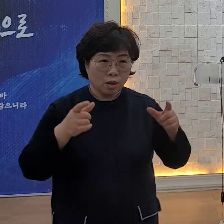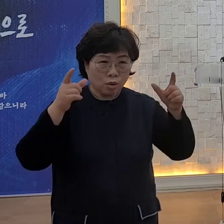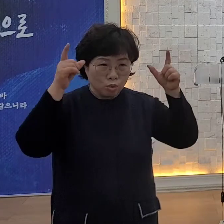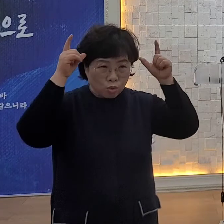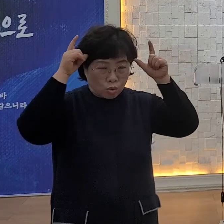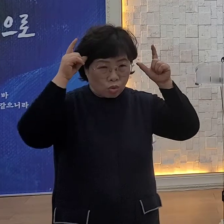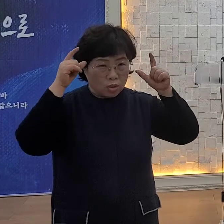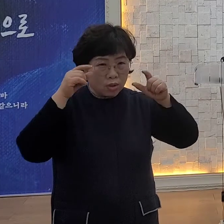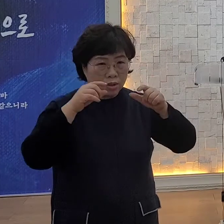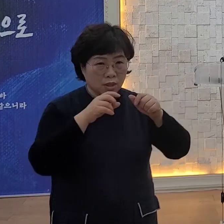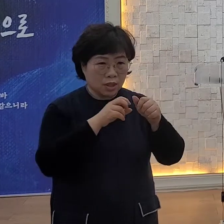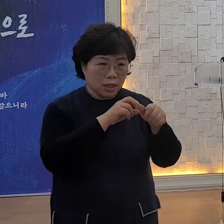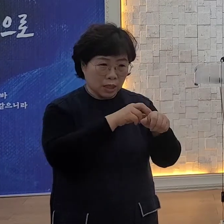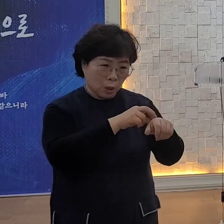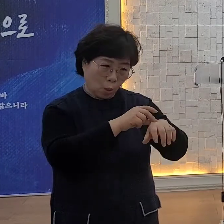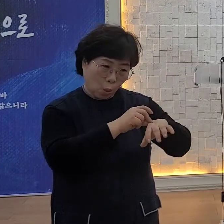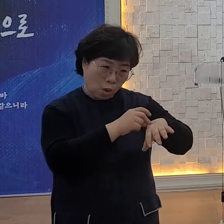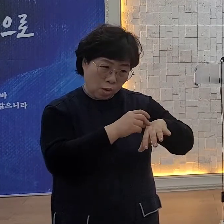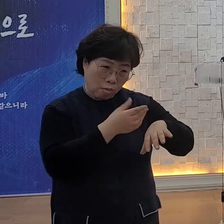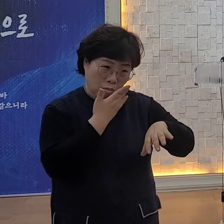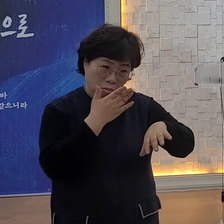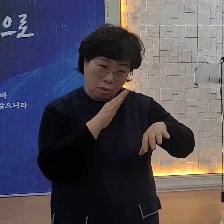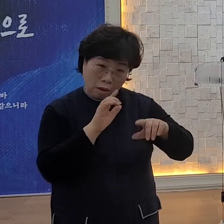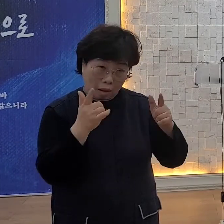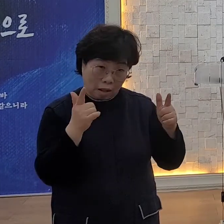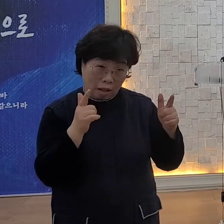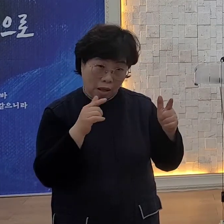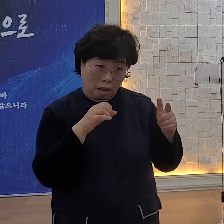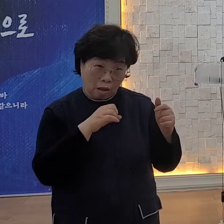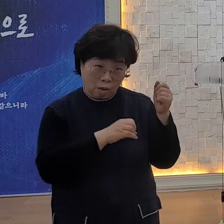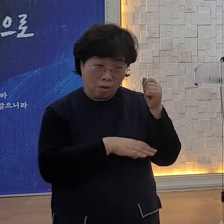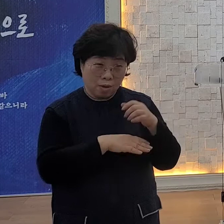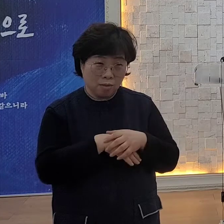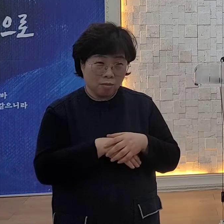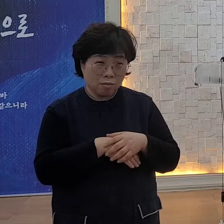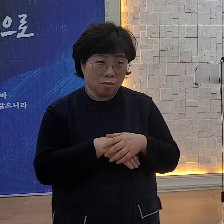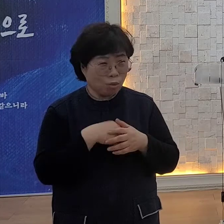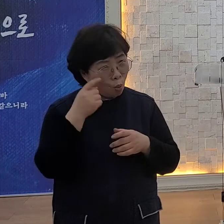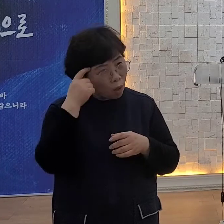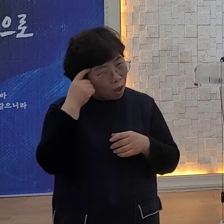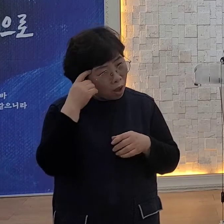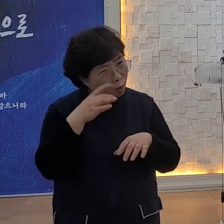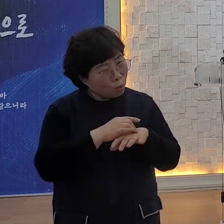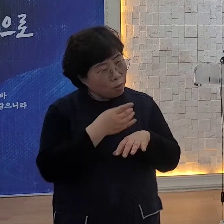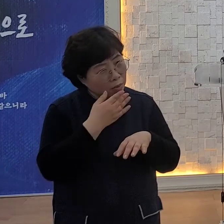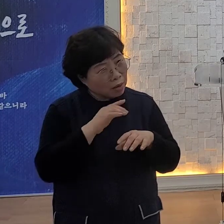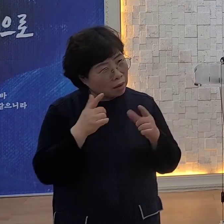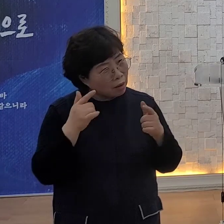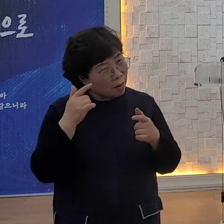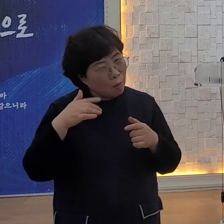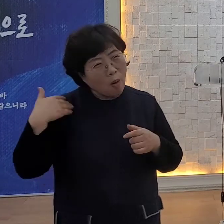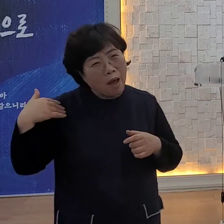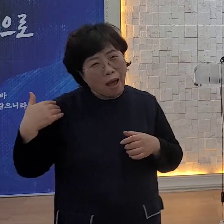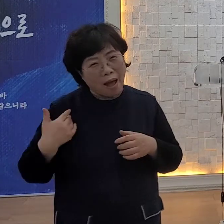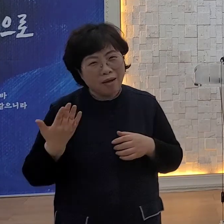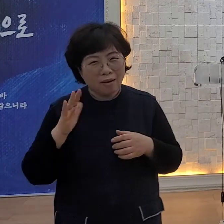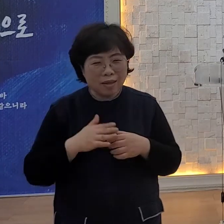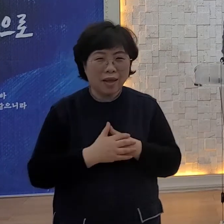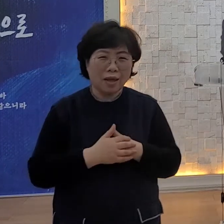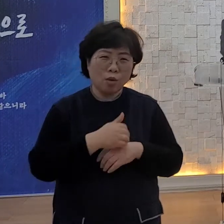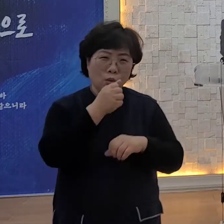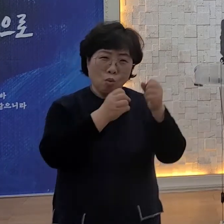왜 풀만 뜯어먹고 고기를 안 먹냐고요. 저도 모르죠. 답이 없어요. 무슨